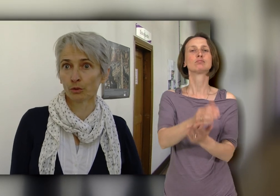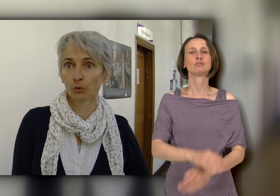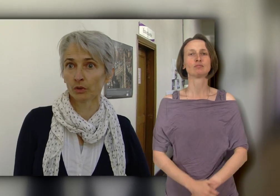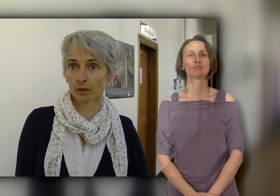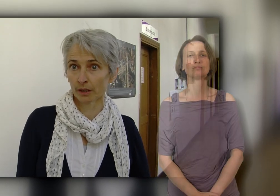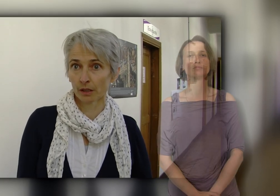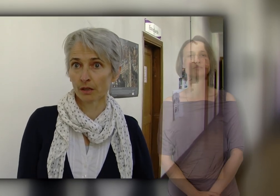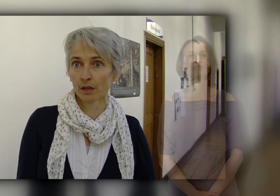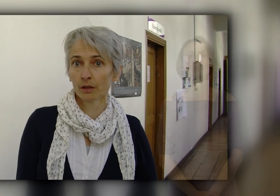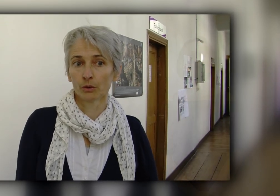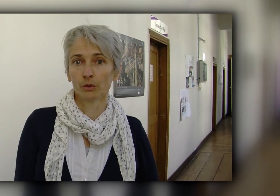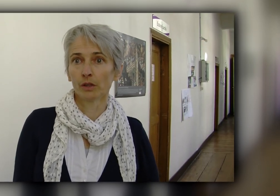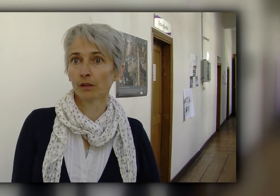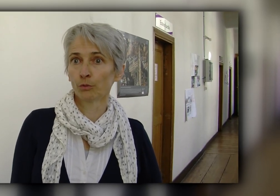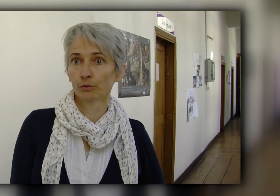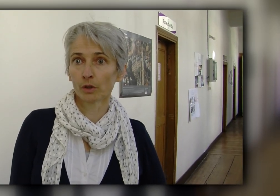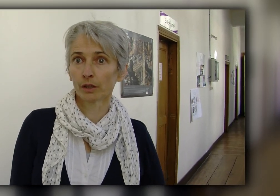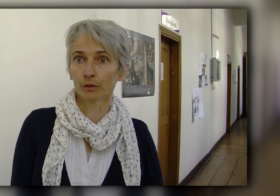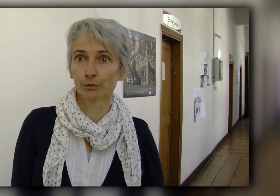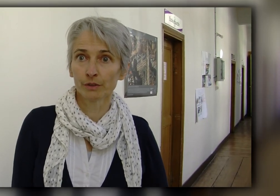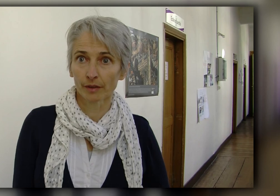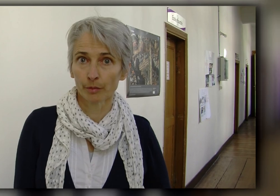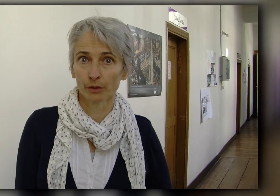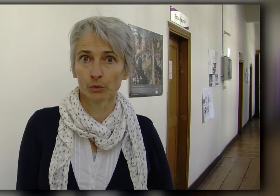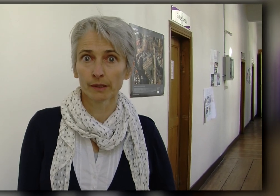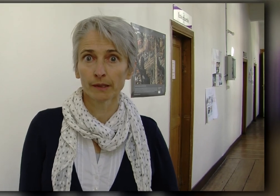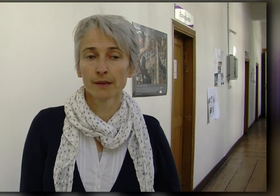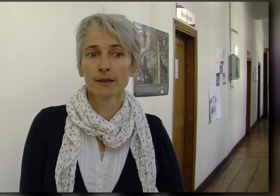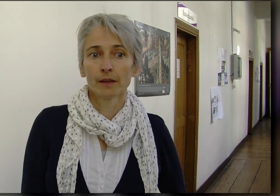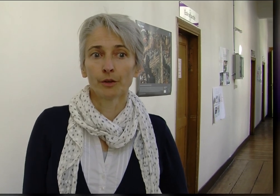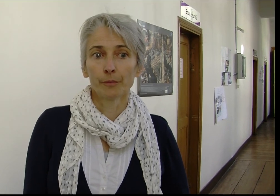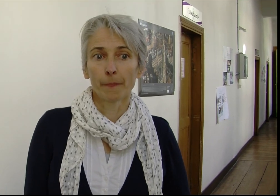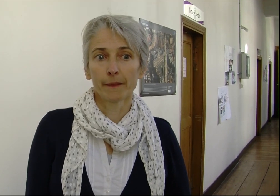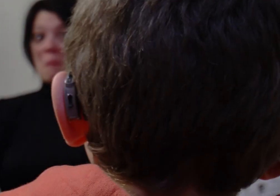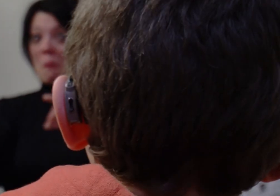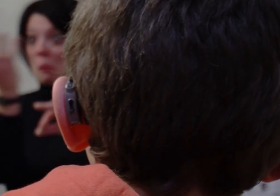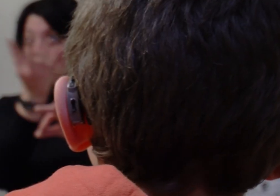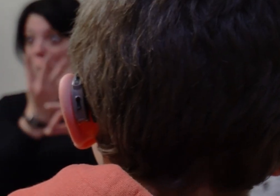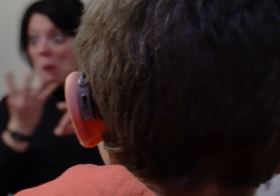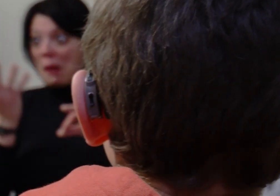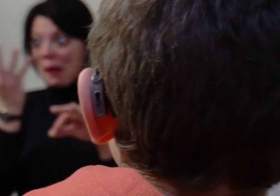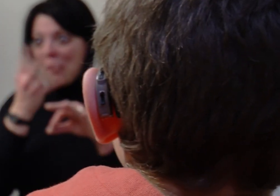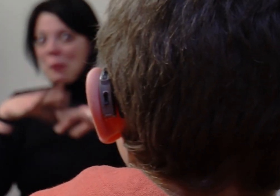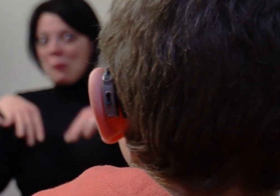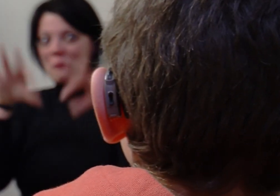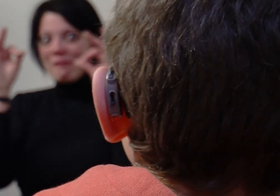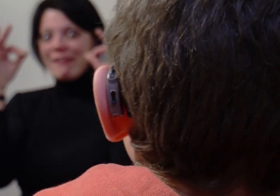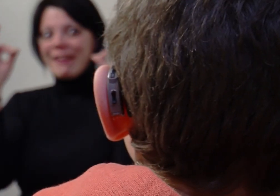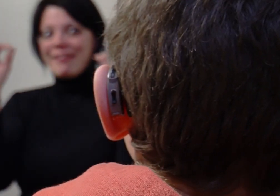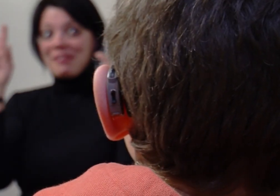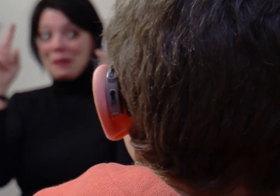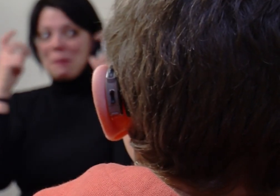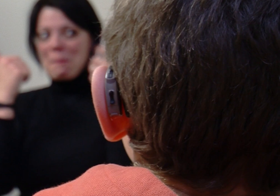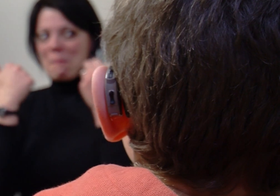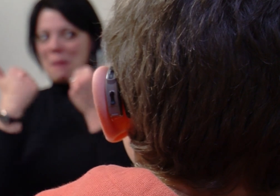langue de la communauté dans laquelle ils vont devoir vivre et s'épanouir. Et je pense que réellement, c'est un outil